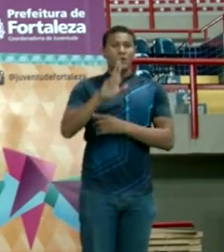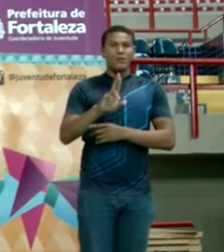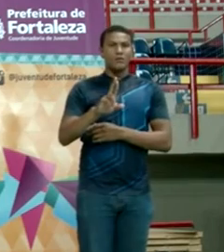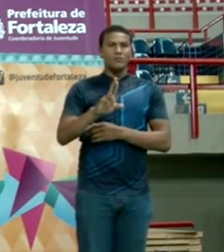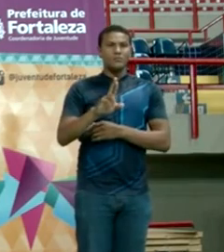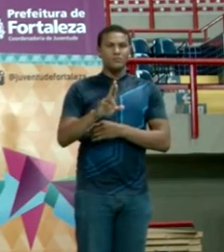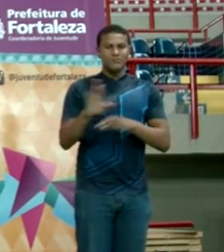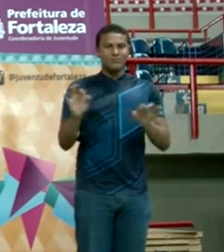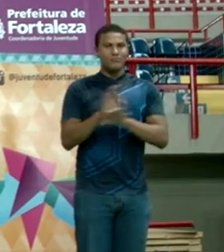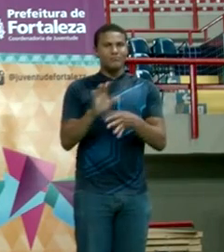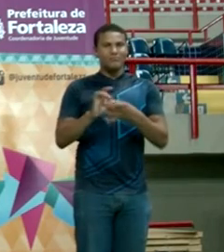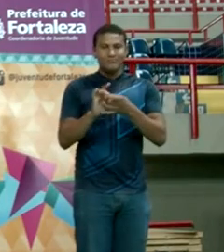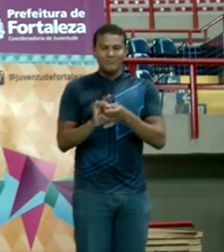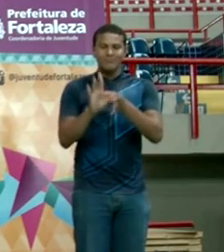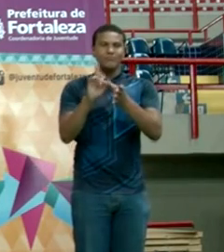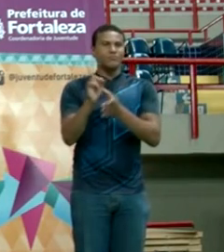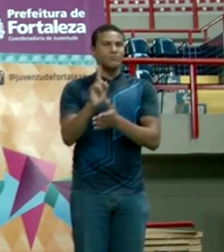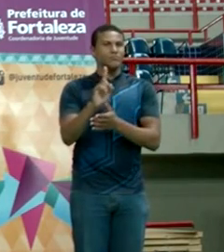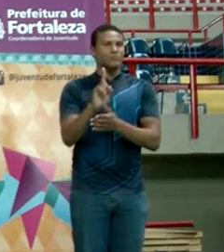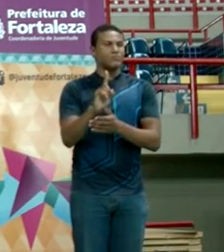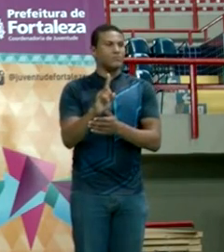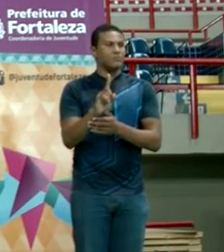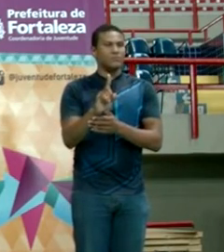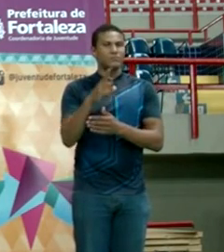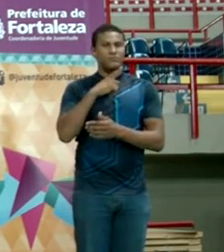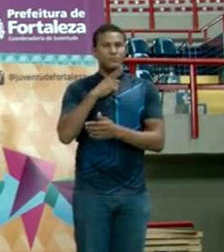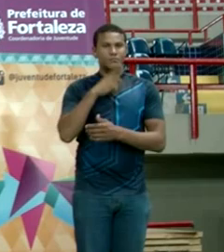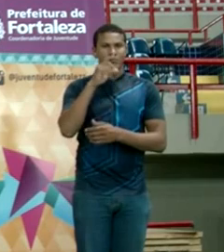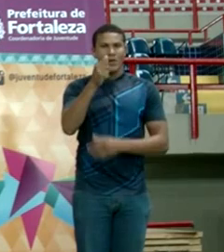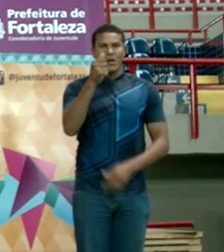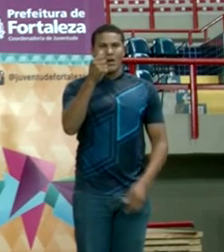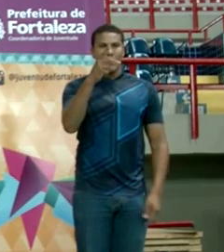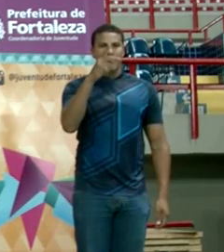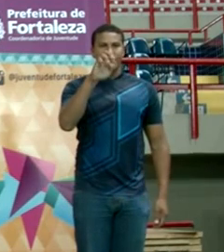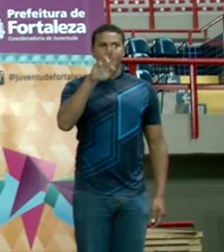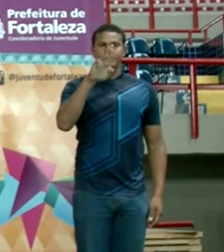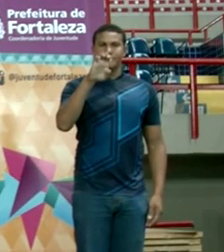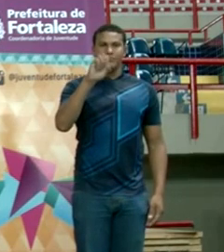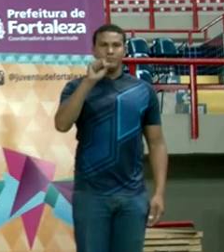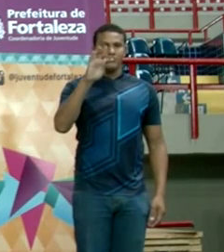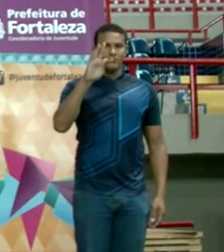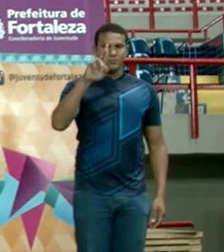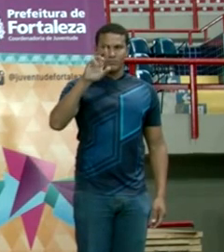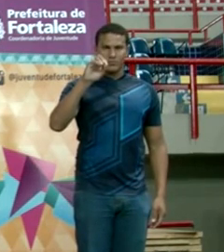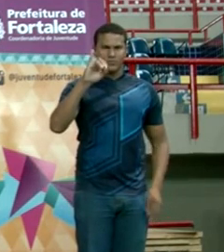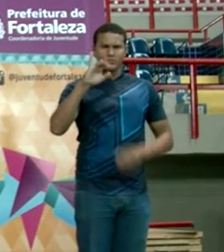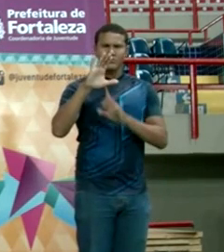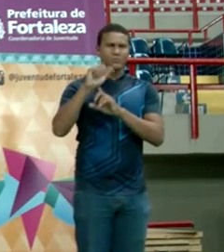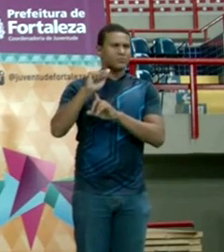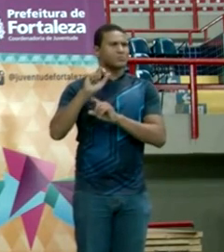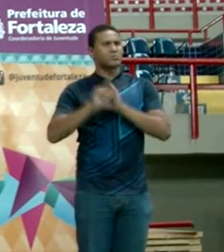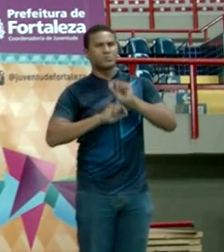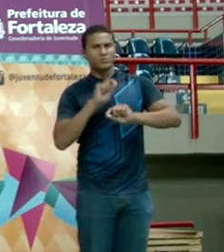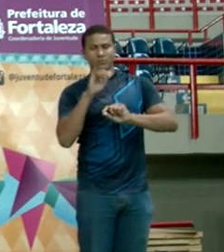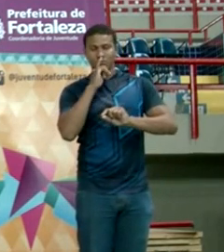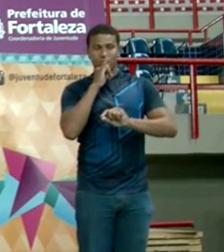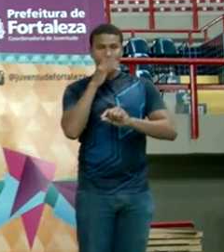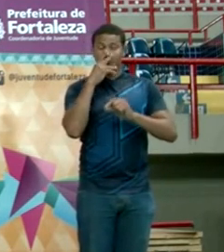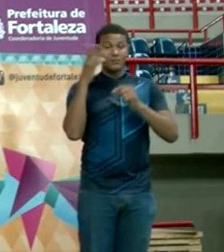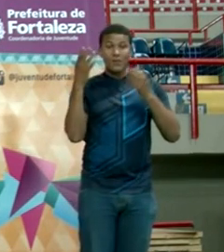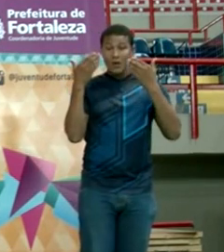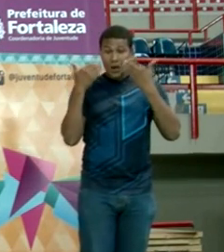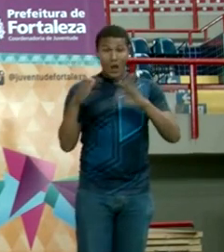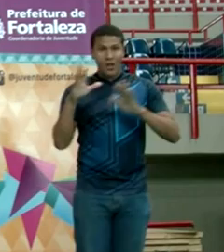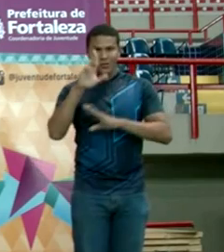neoliberalismo, nós vamos ter duas medidas. A perestroika, que abre a economia soviética. Quando abriu, o que foi